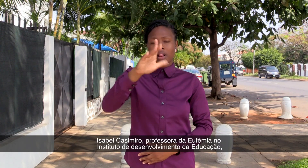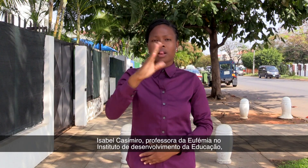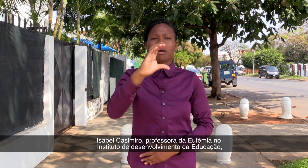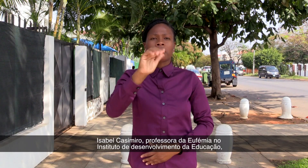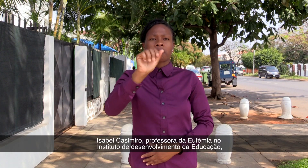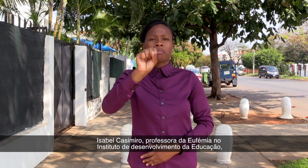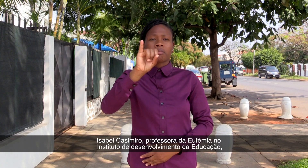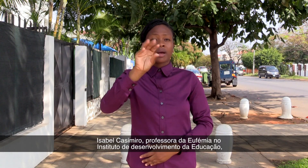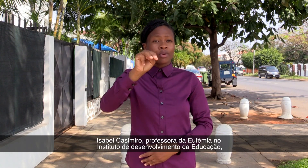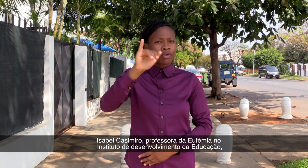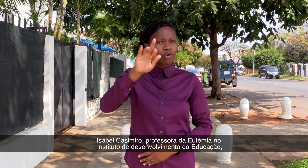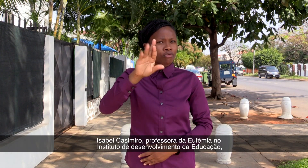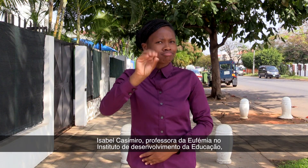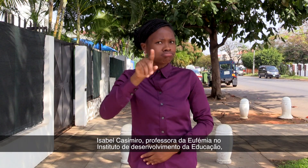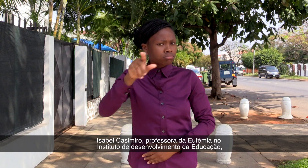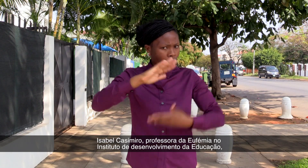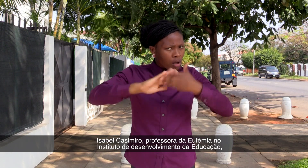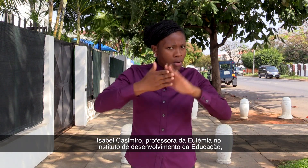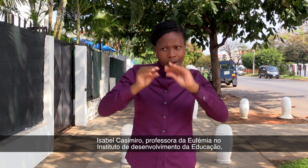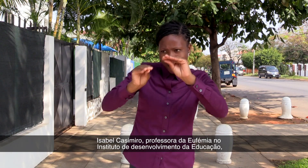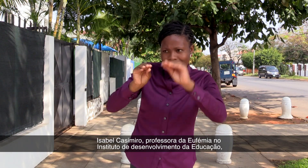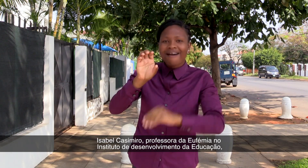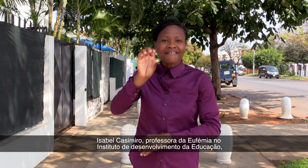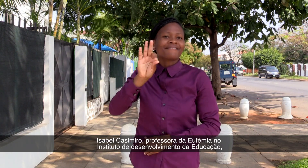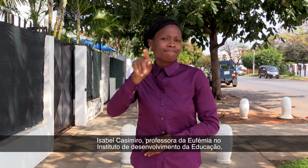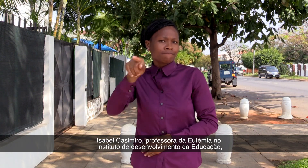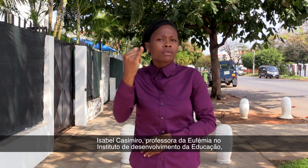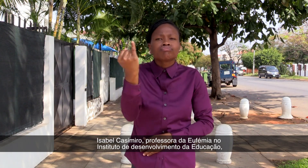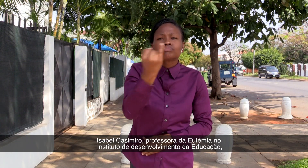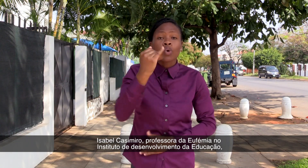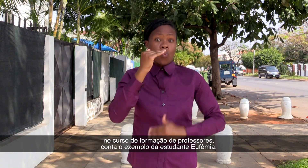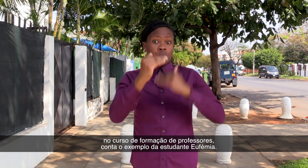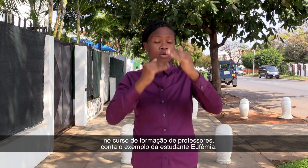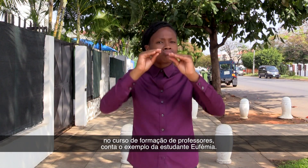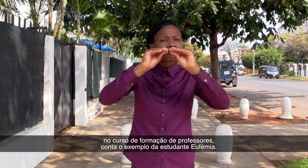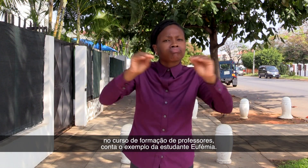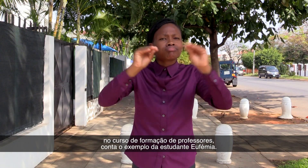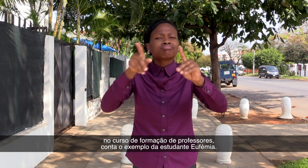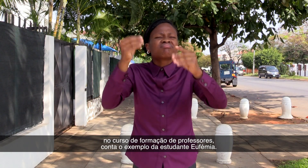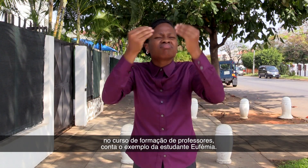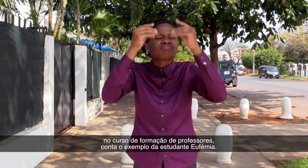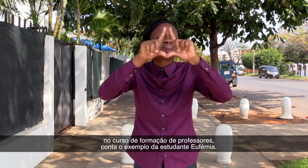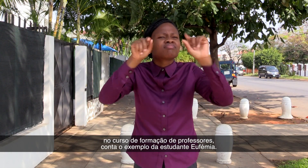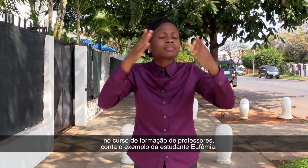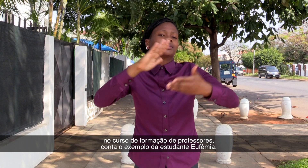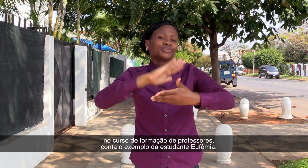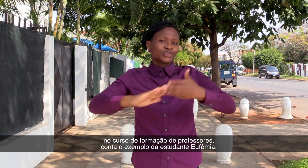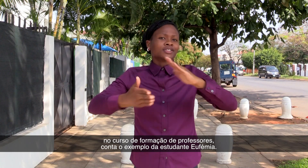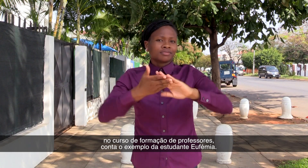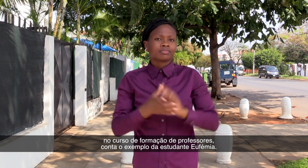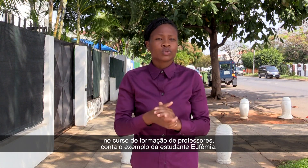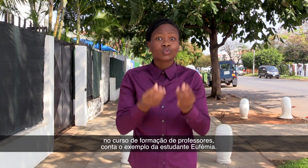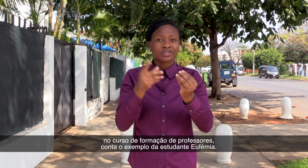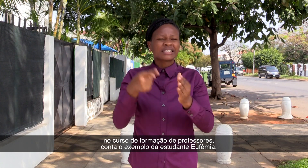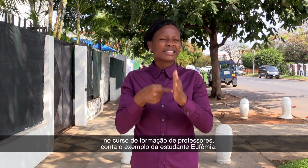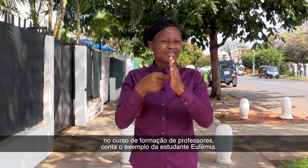Isabel Casimiro, professora da Eufêmia no Instituto de Desenvolvimento da Educação, no curso de formação de professores, conta o exemplo